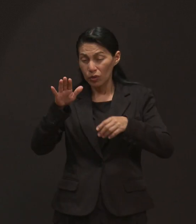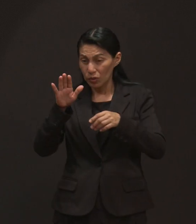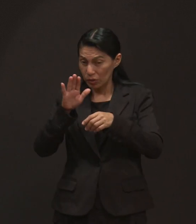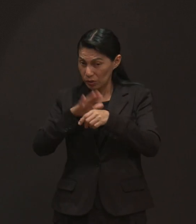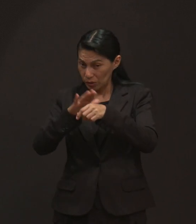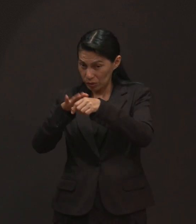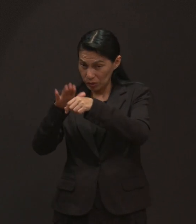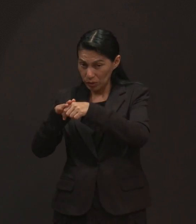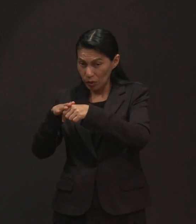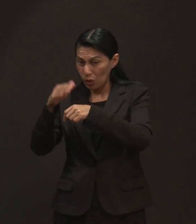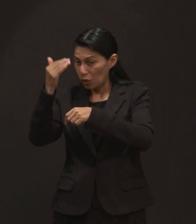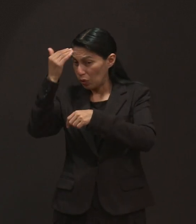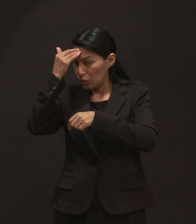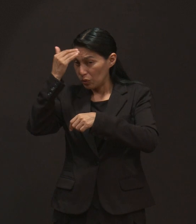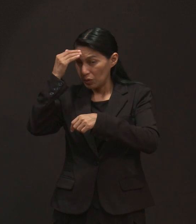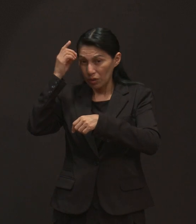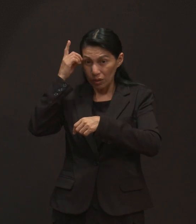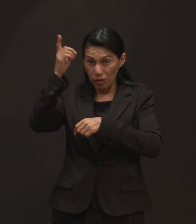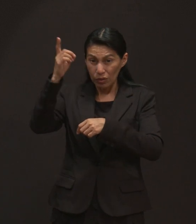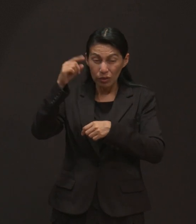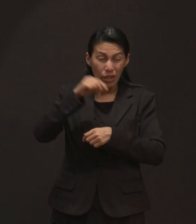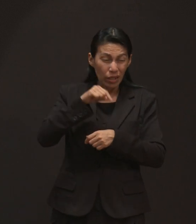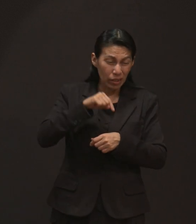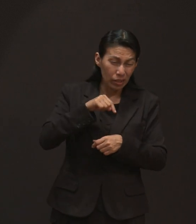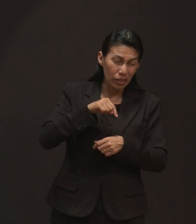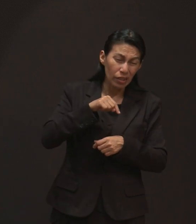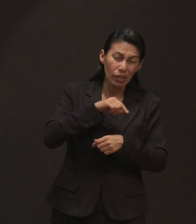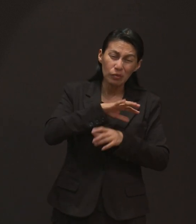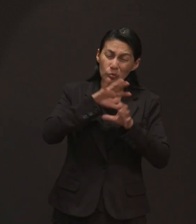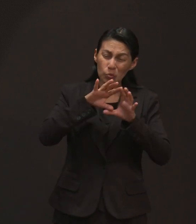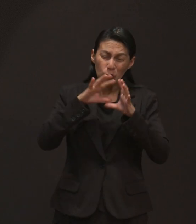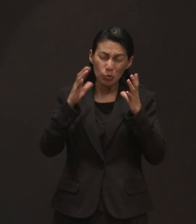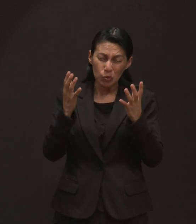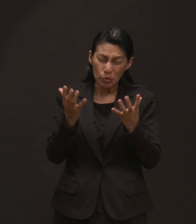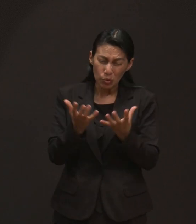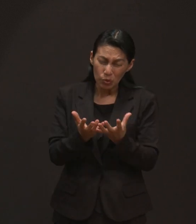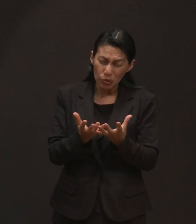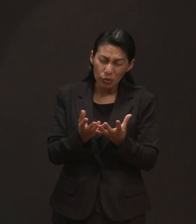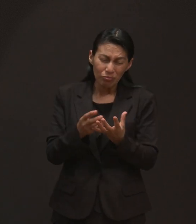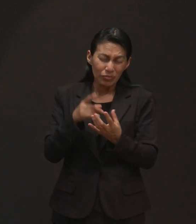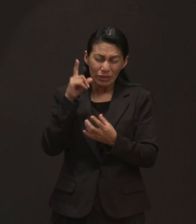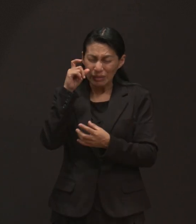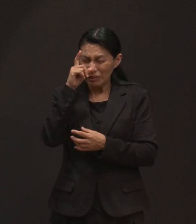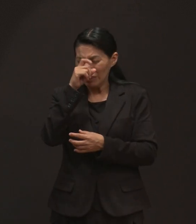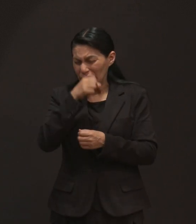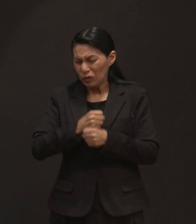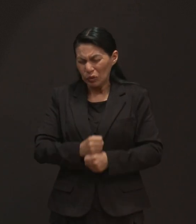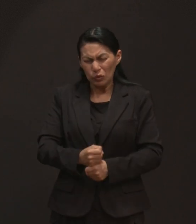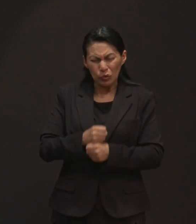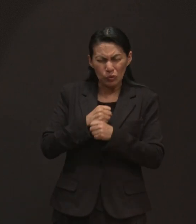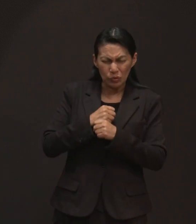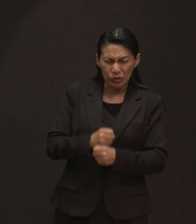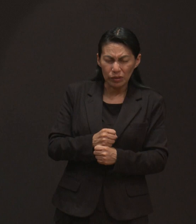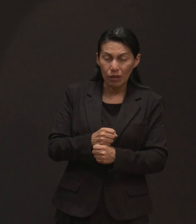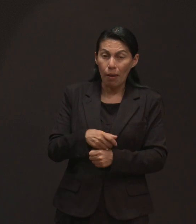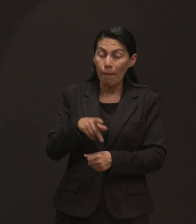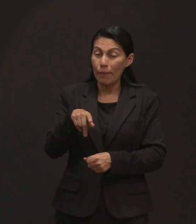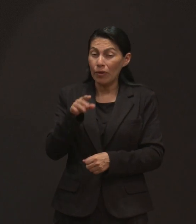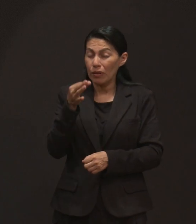en medio de este mundo que está en convulsión, porque nos encontramos en el filo de la